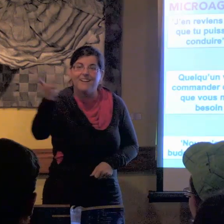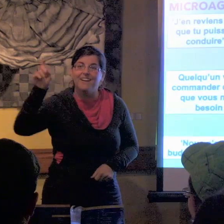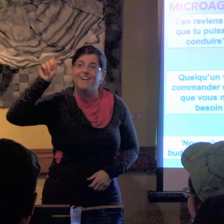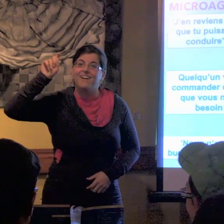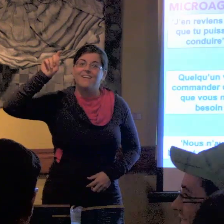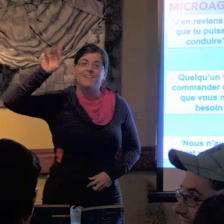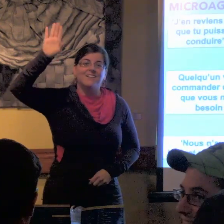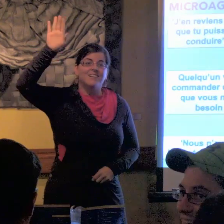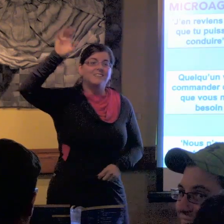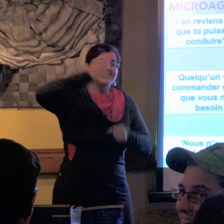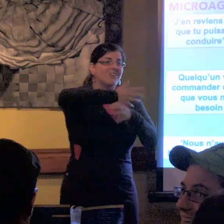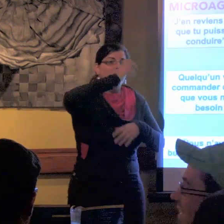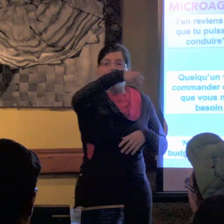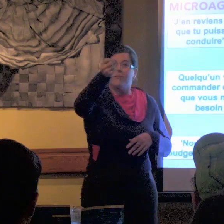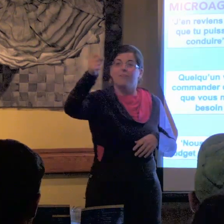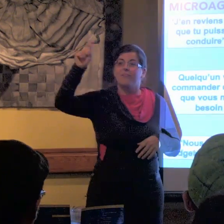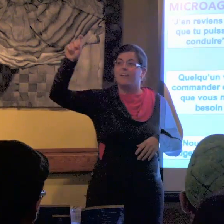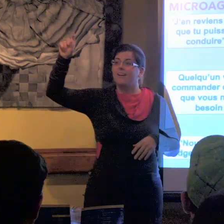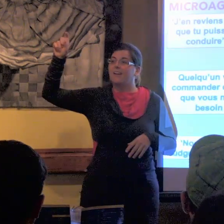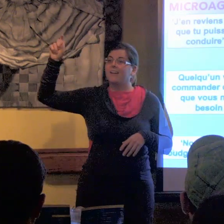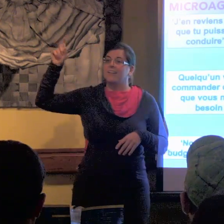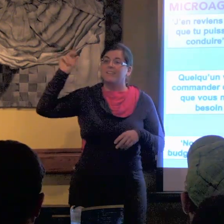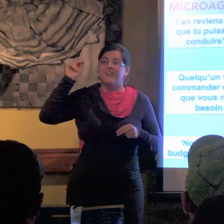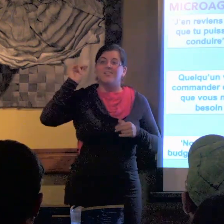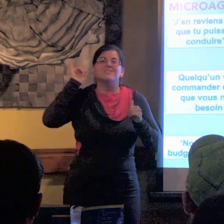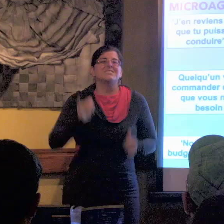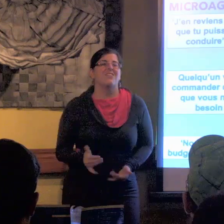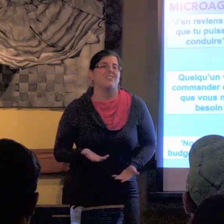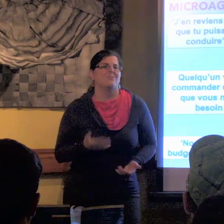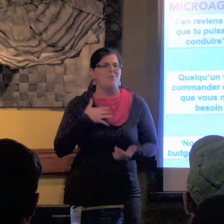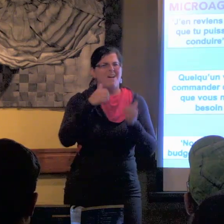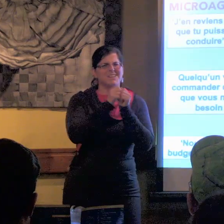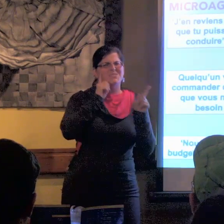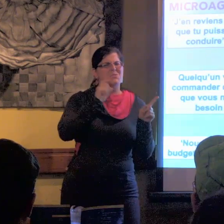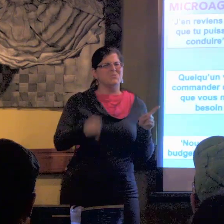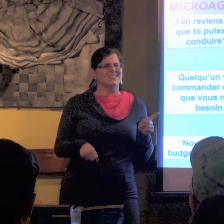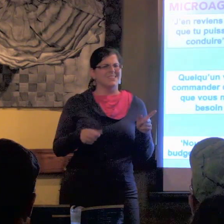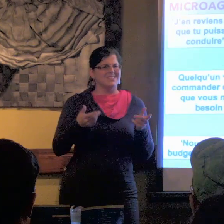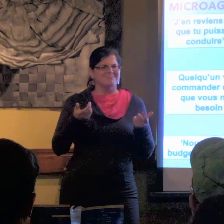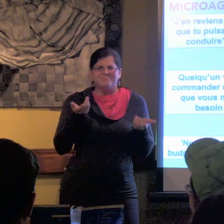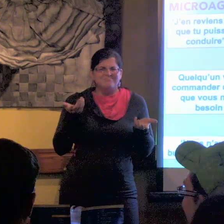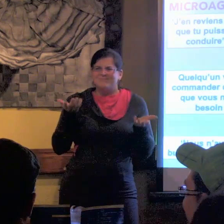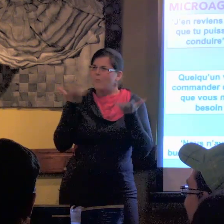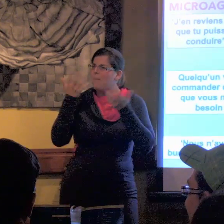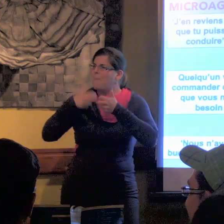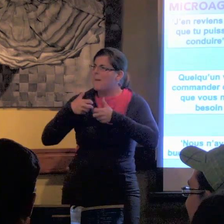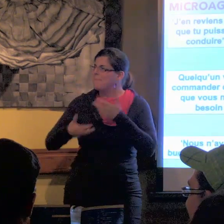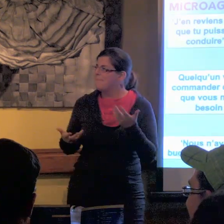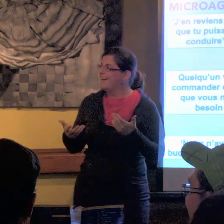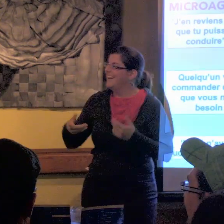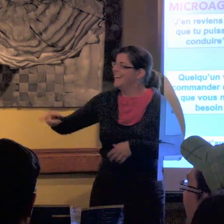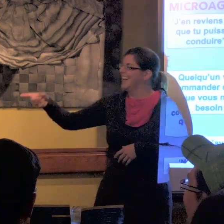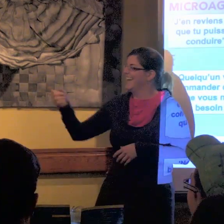allez éviter le regard? Est-ce que c'est quelque chose qui se ferait d'éviter le regard d'une personne qu'on n'a pas vue? Ben, qu'on n'a pas vue depuis longtemps? Ben non.